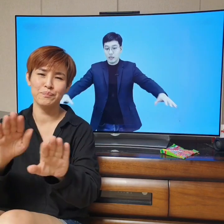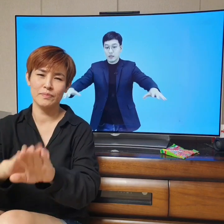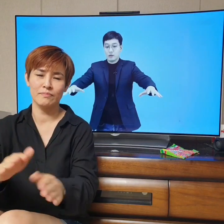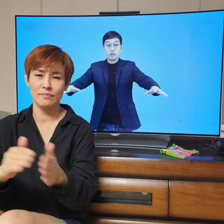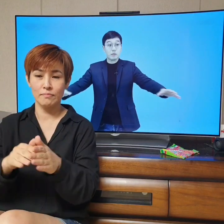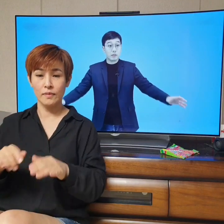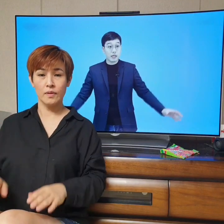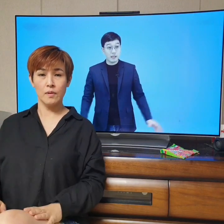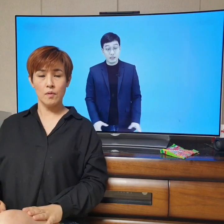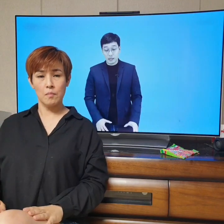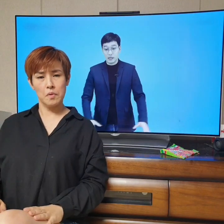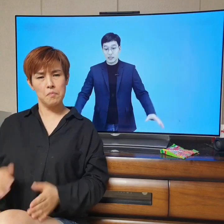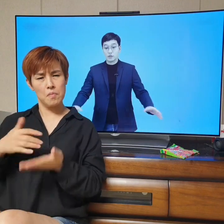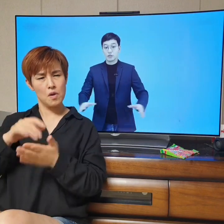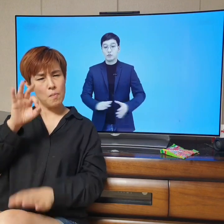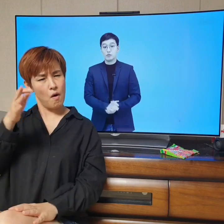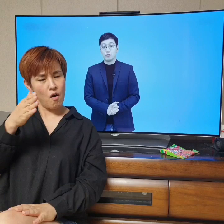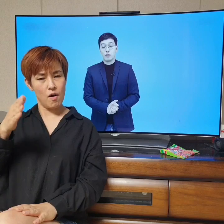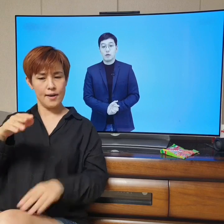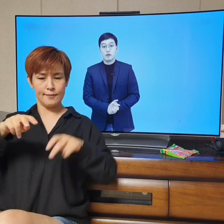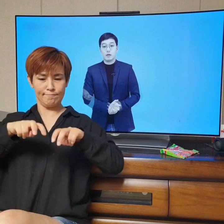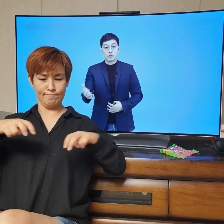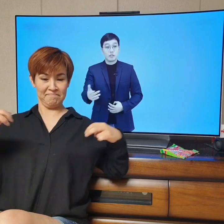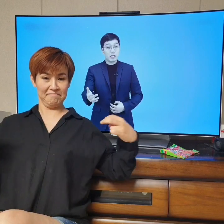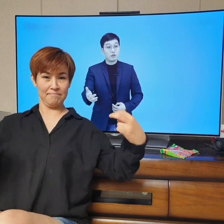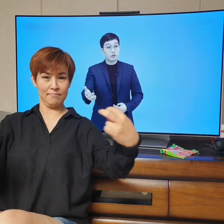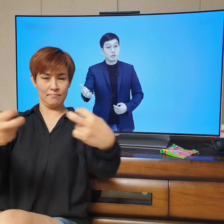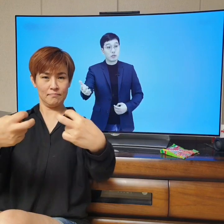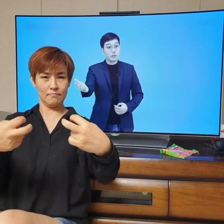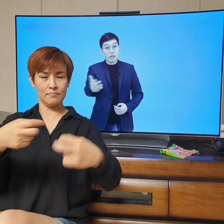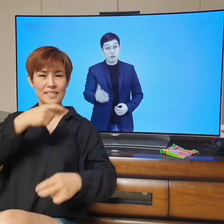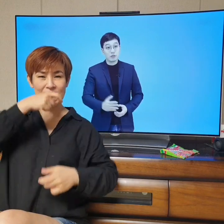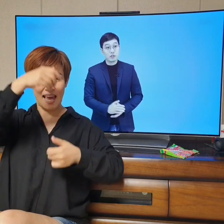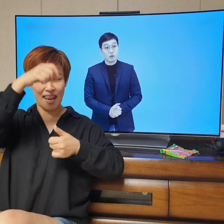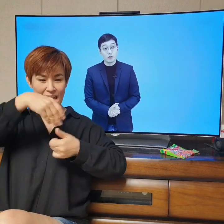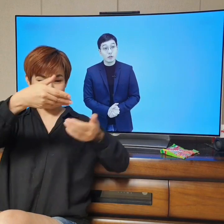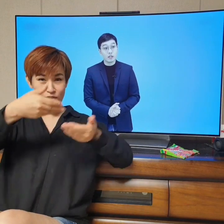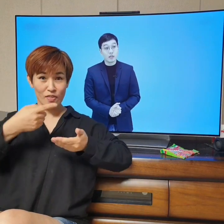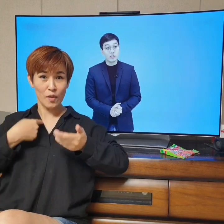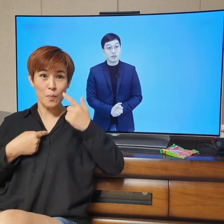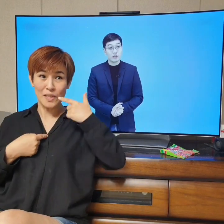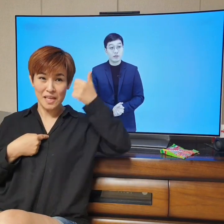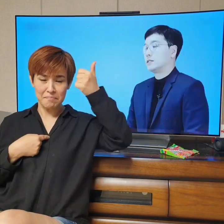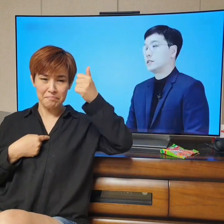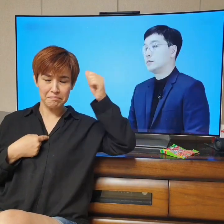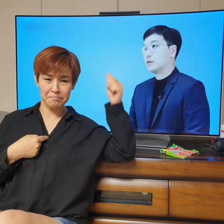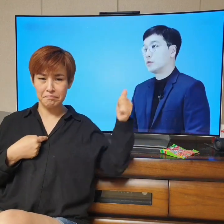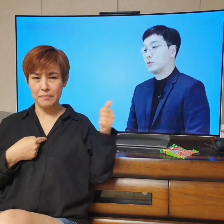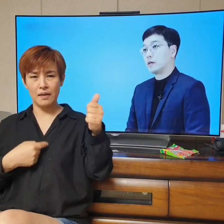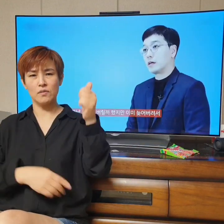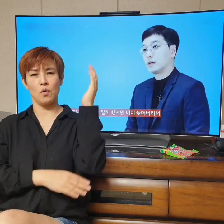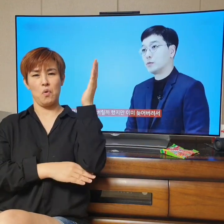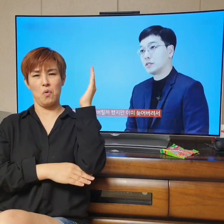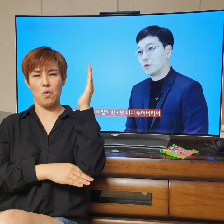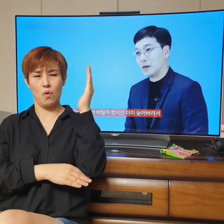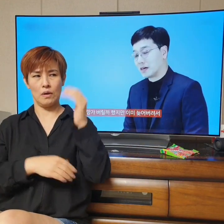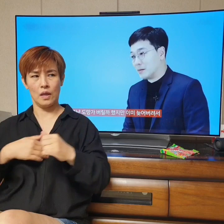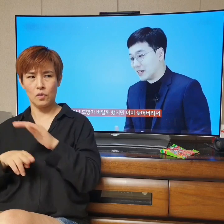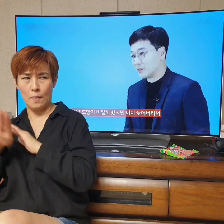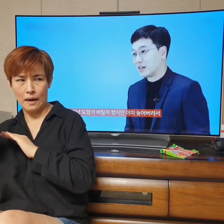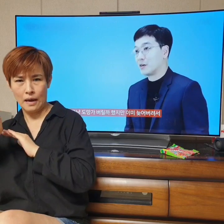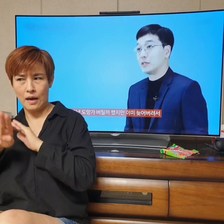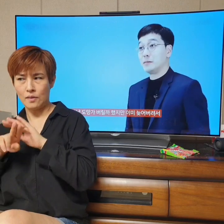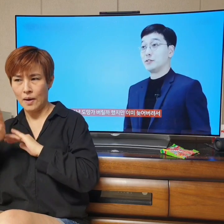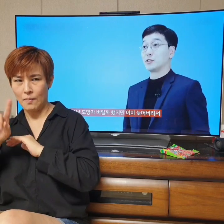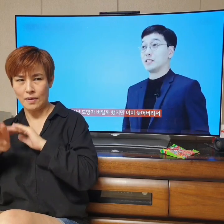그냥 동그랗게 10명밖에 안 되니까 앉아가지고 저한테 세례 주셨던 목사님이 나오시더니 설교를 시작하시는 거예요. 지금 일어나서 도망갈까? 좀 이따